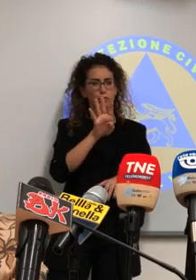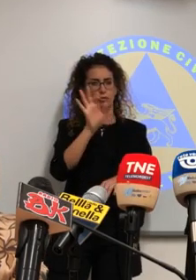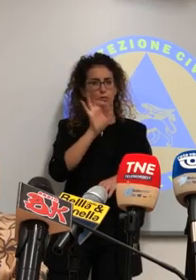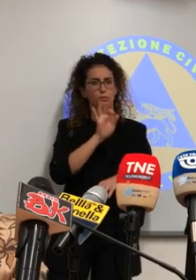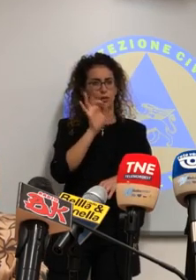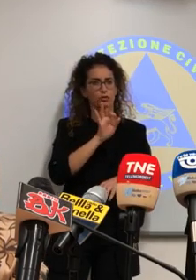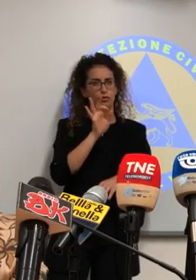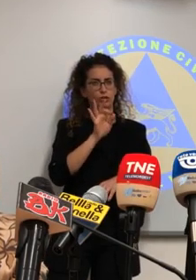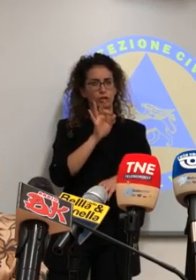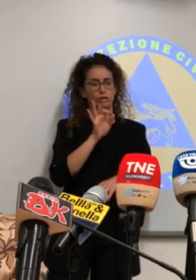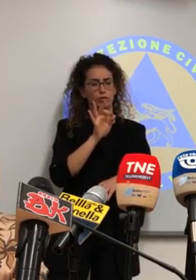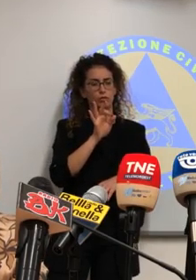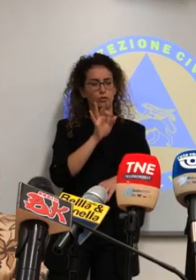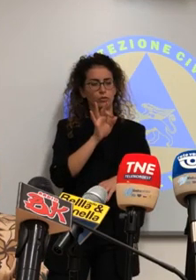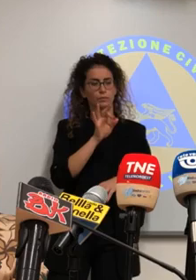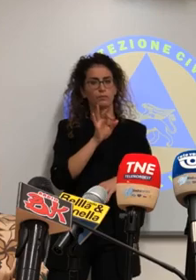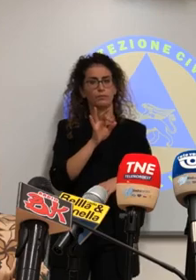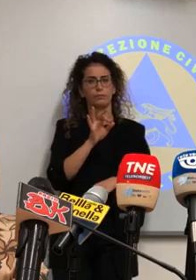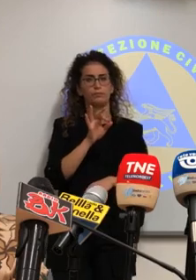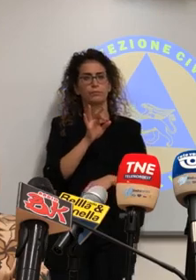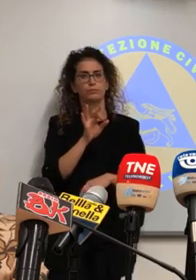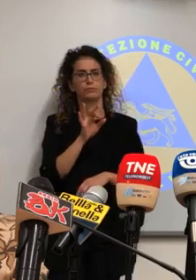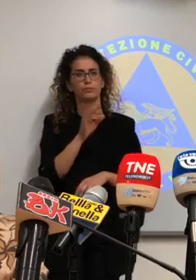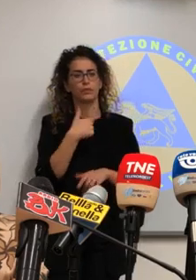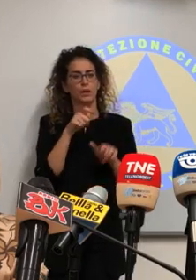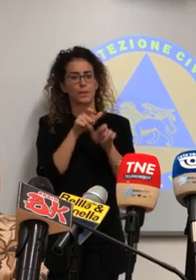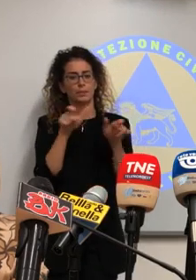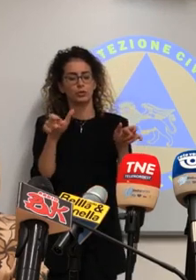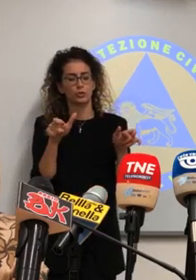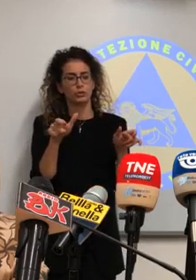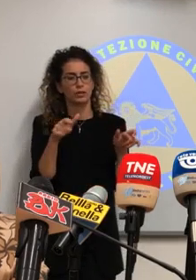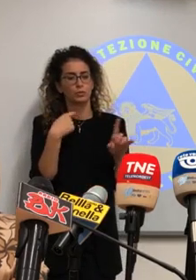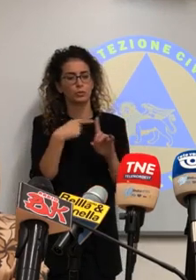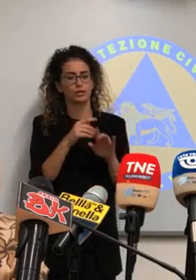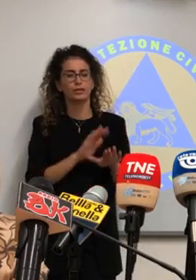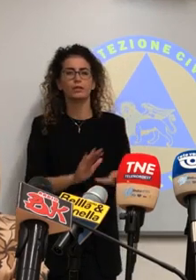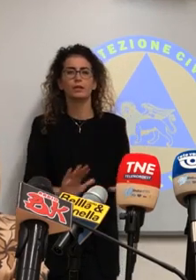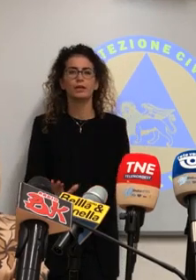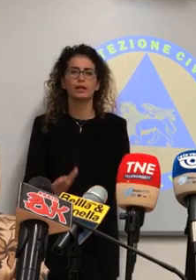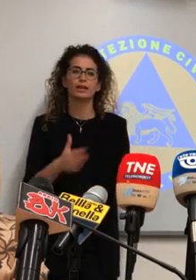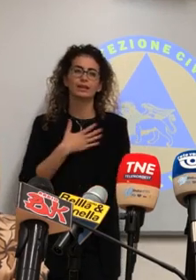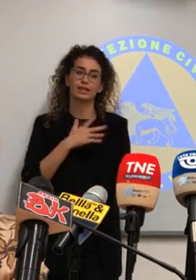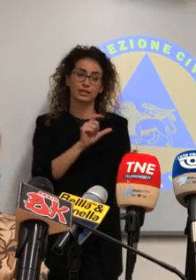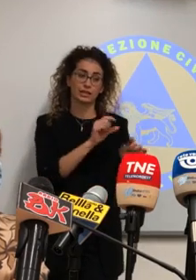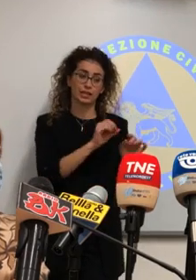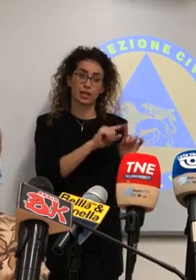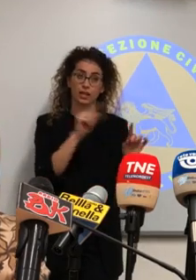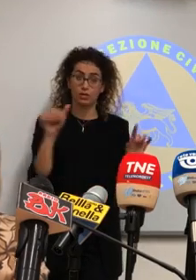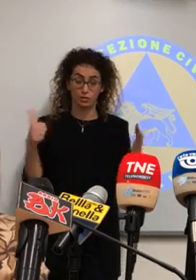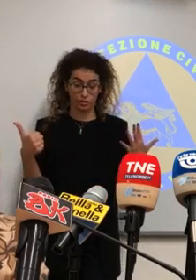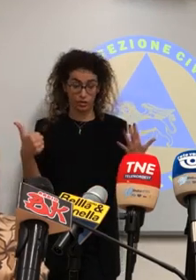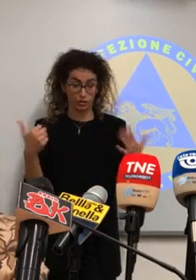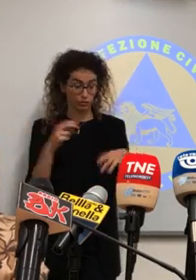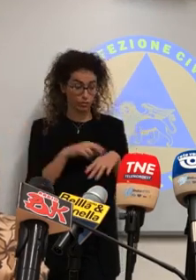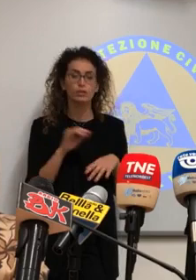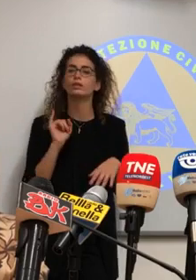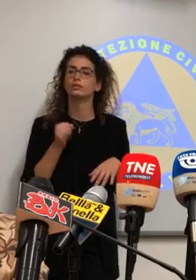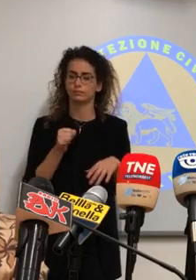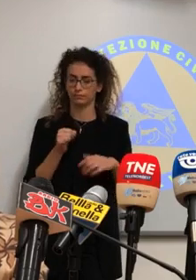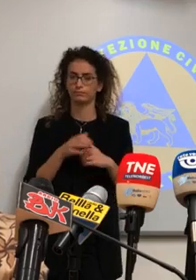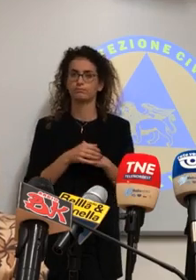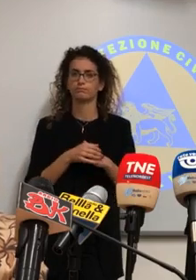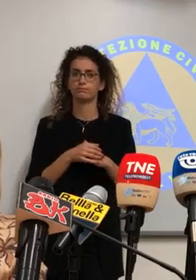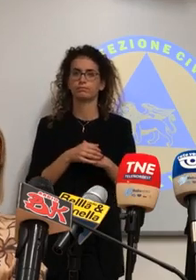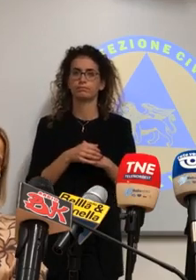dato che lei riferiva riguardo dei positivi più piccoli, quindi vuol dire 0-6 anni, dottoressa? Sì. Ok. Sì.